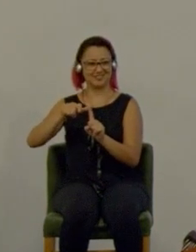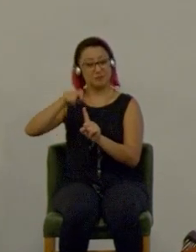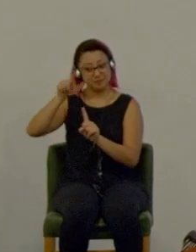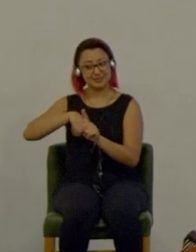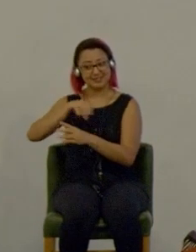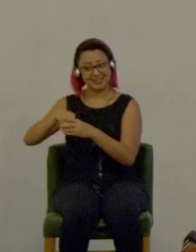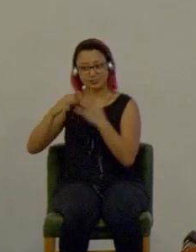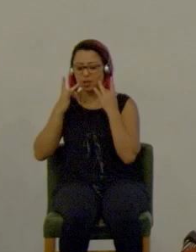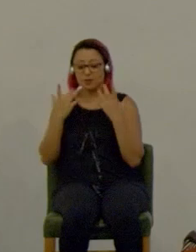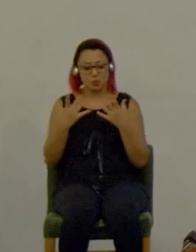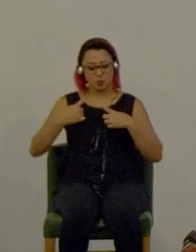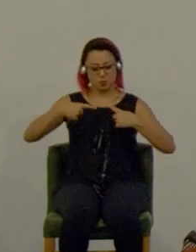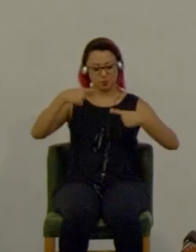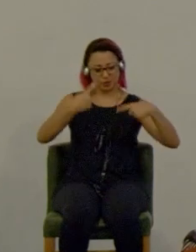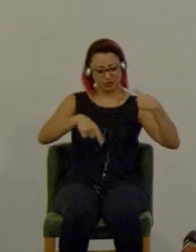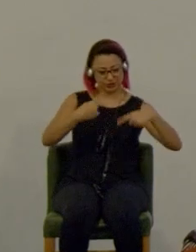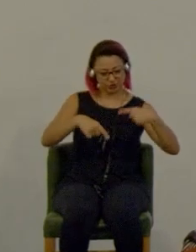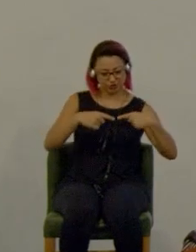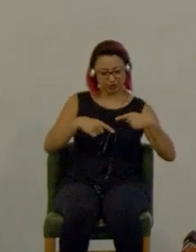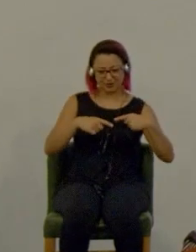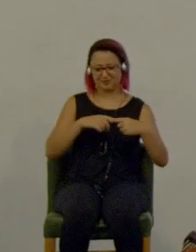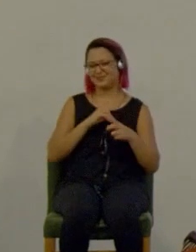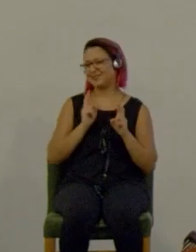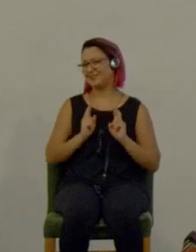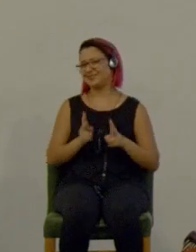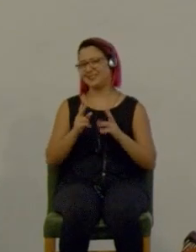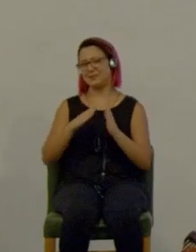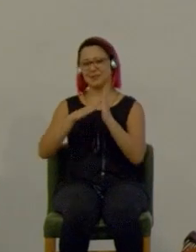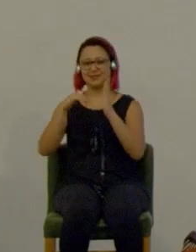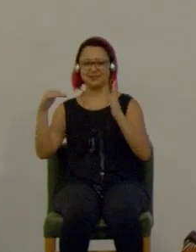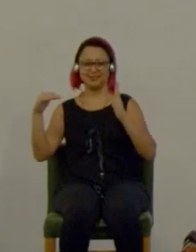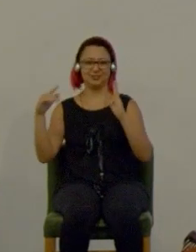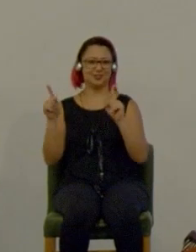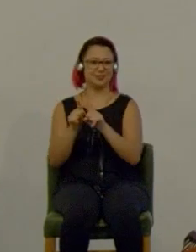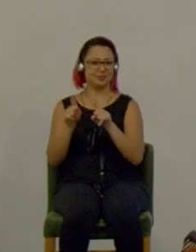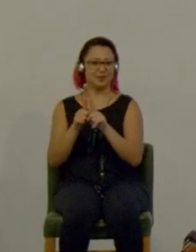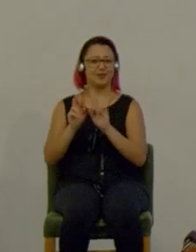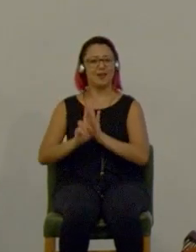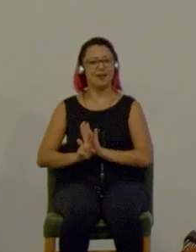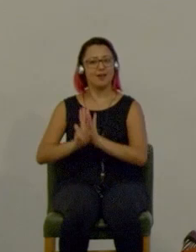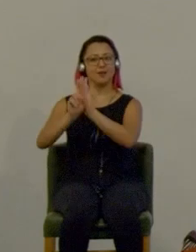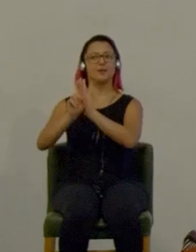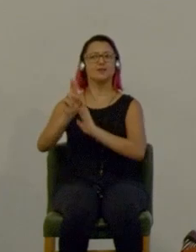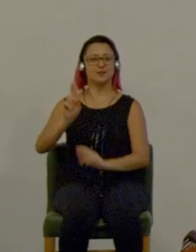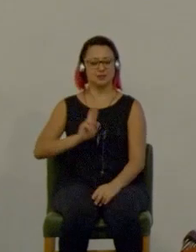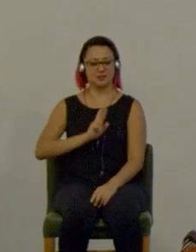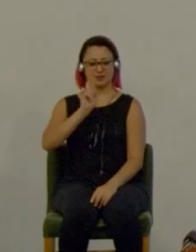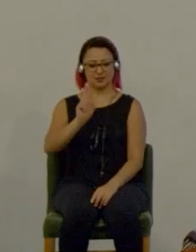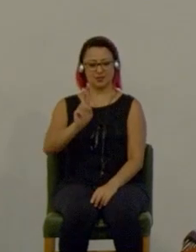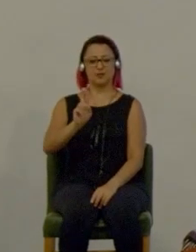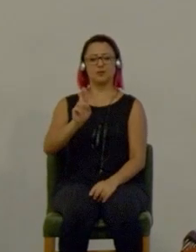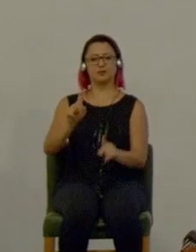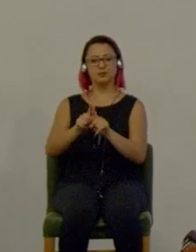esthétique et une question de représentation et une question de mise en scène et d'un personnage. Donc voilà,